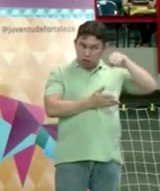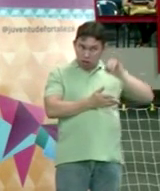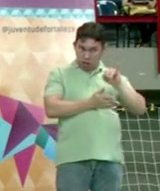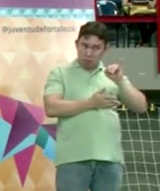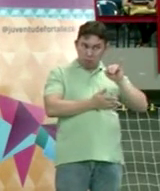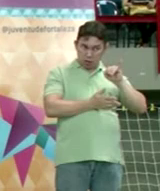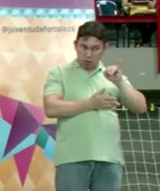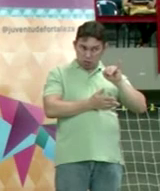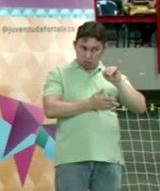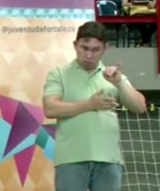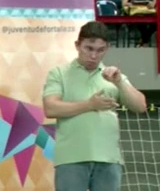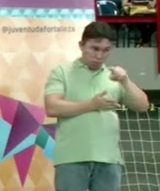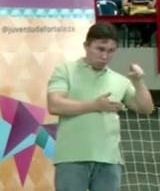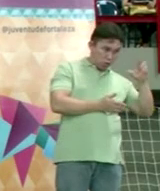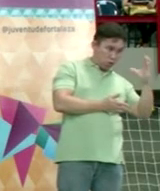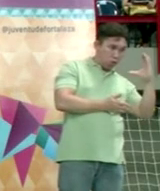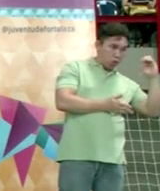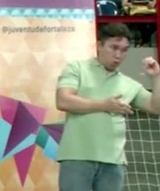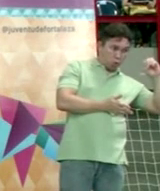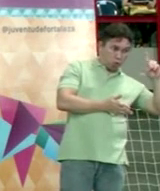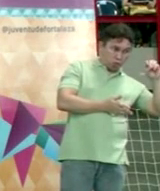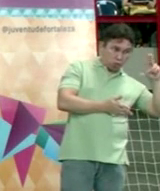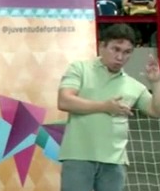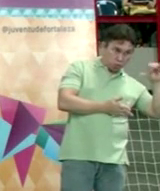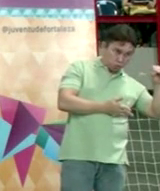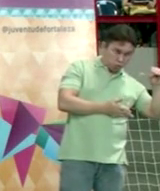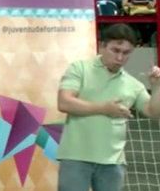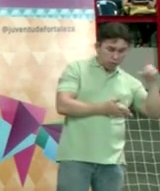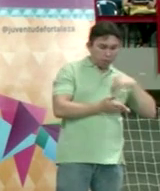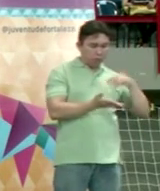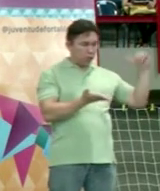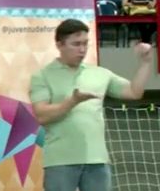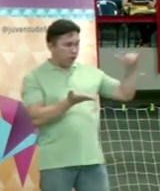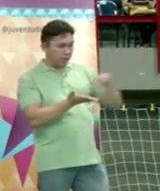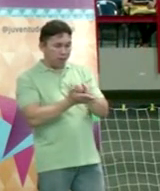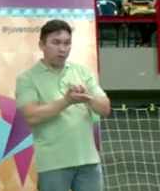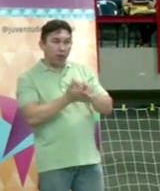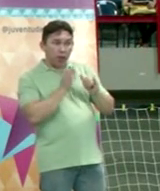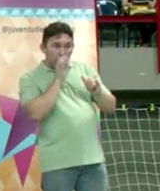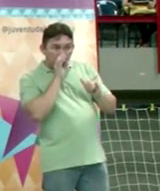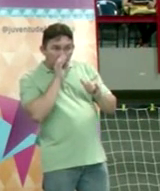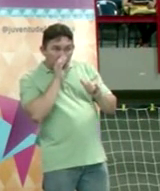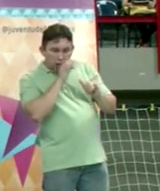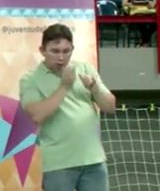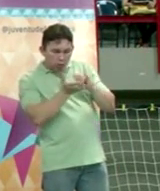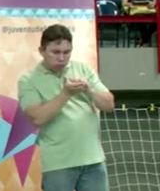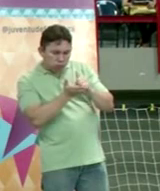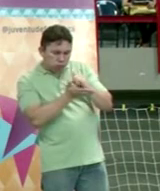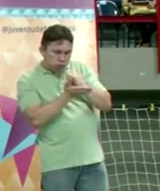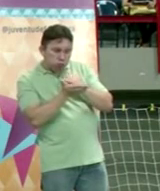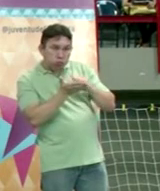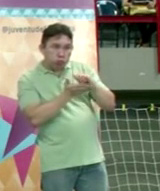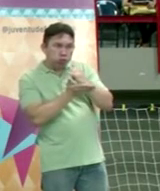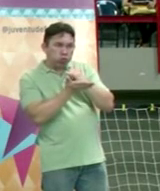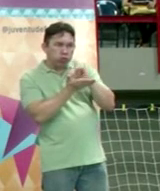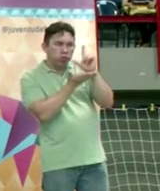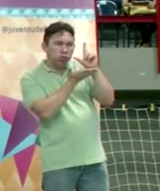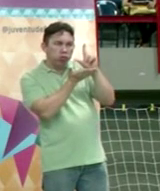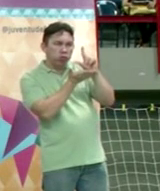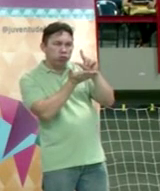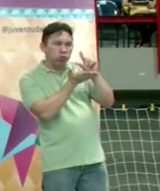O material condutor, quando ele aquece, a condutividade elétrica dele